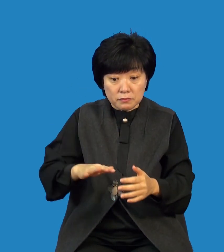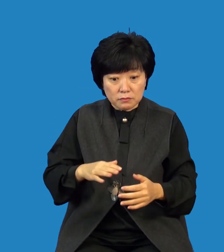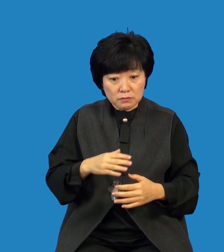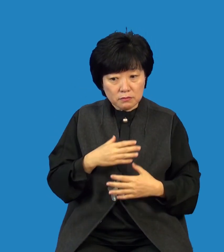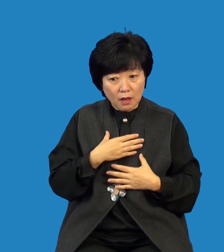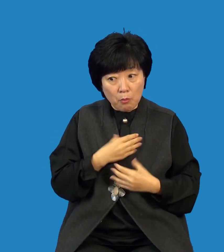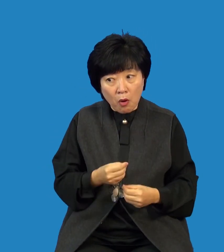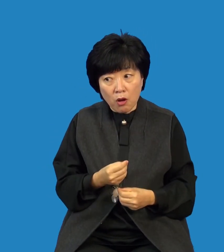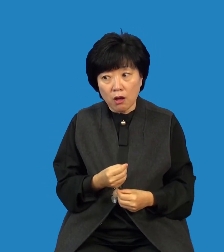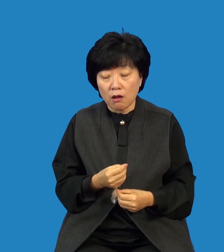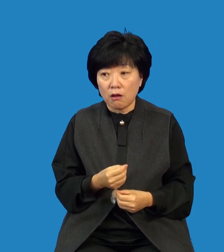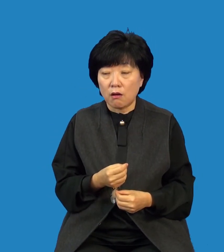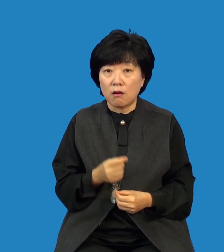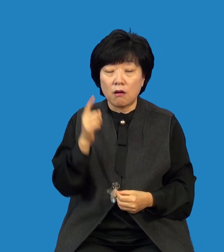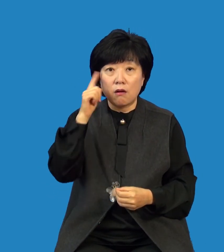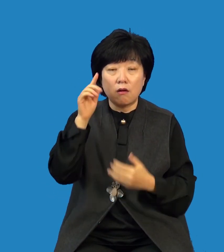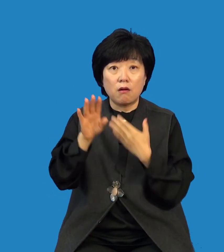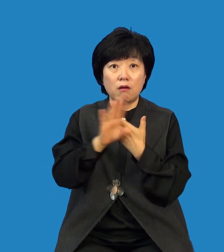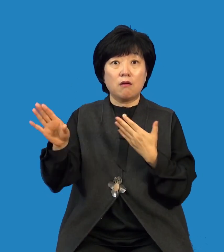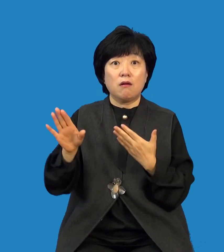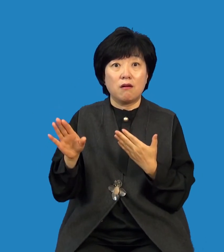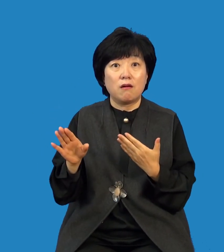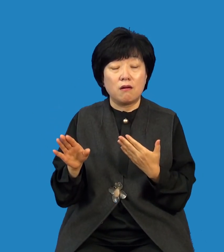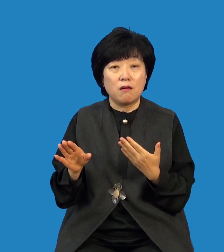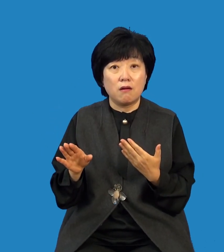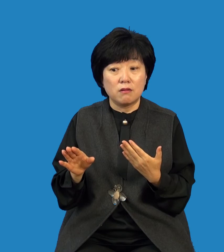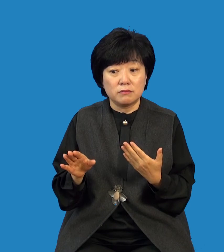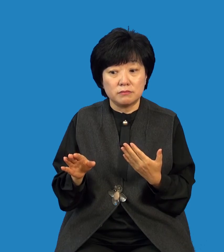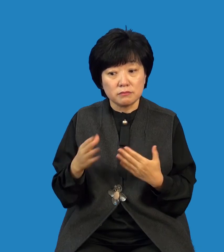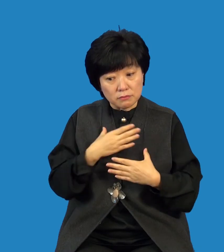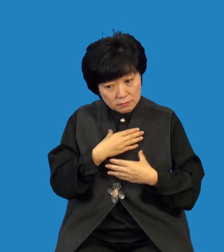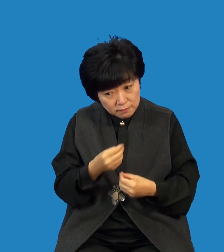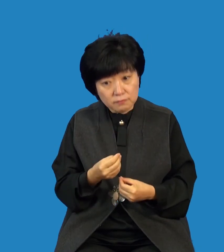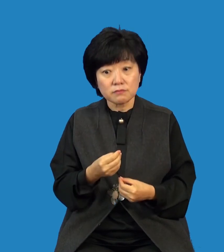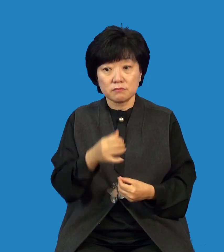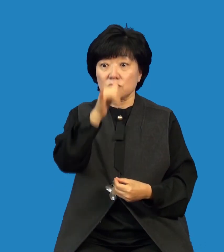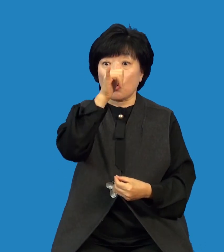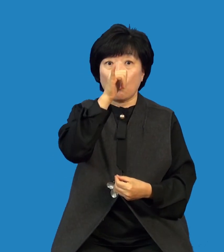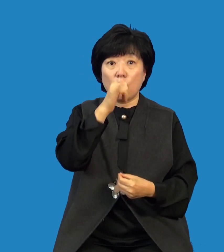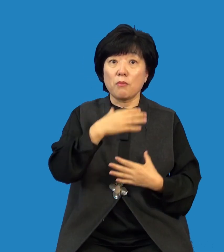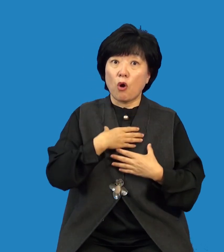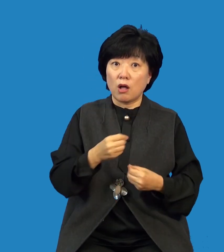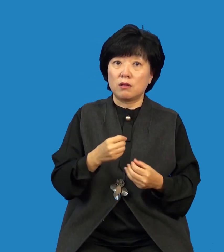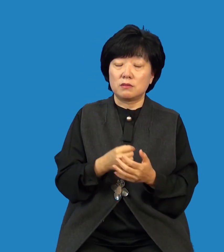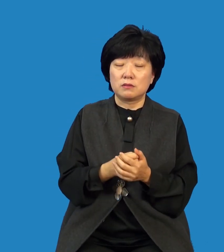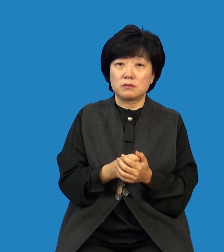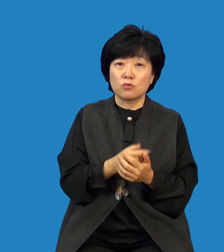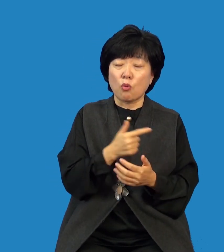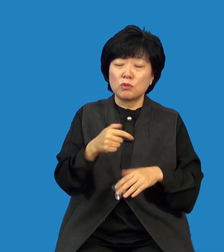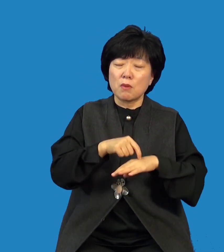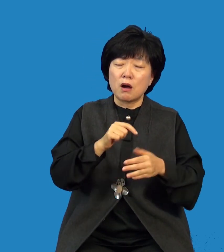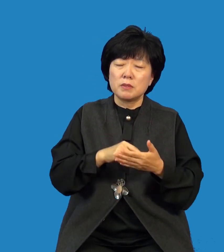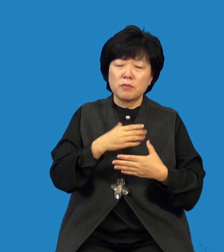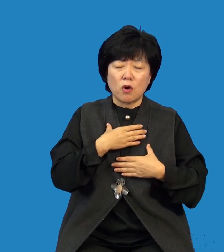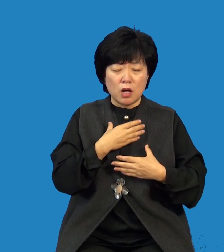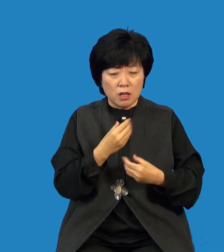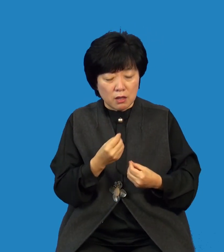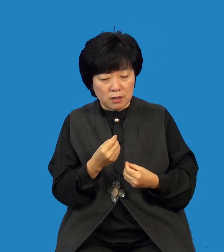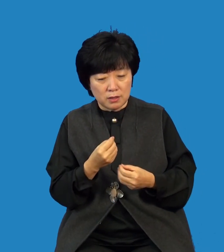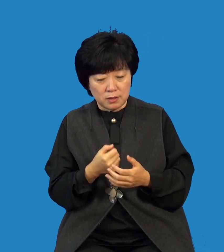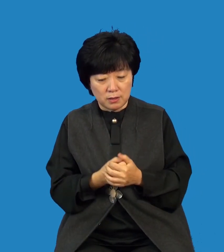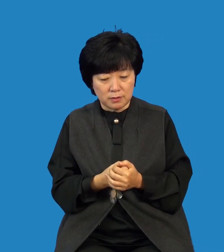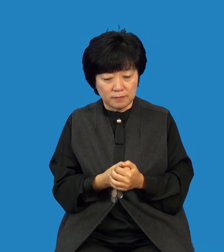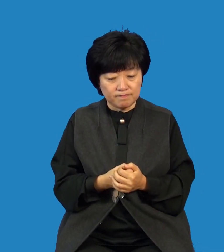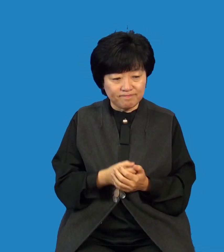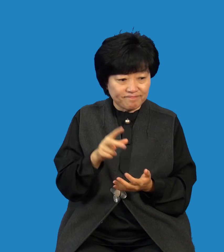기대를 못했던 거예요. 한 번도 상상도 못했던 거고. 근데 제 안에 평안이 있는 거예요. 너무 마음이 평안해서 그 다음부터 이제